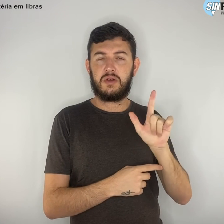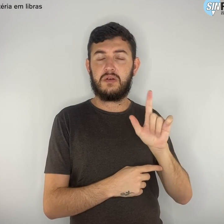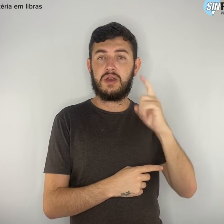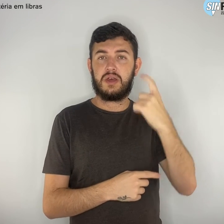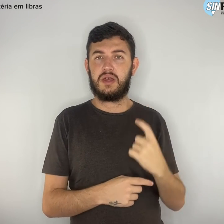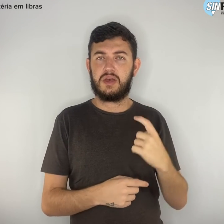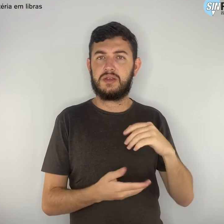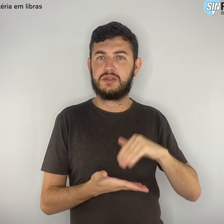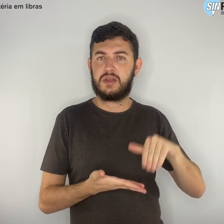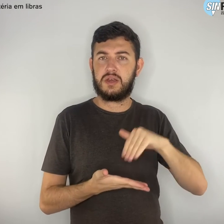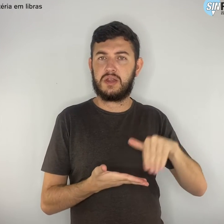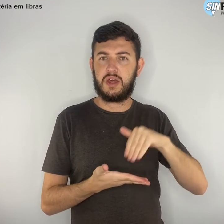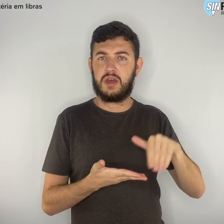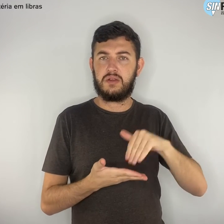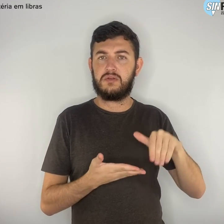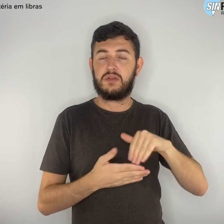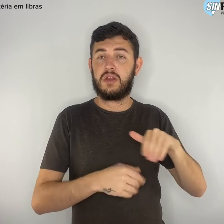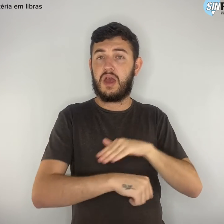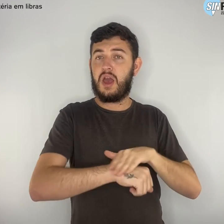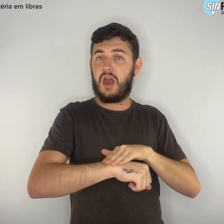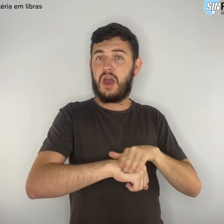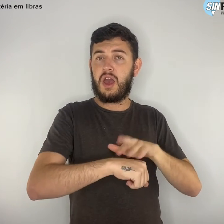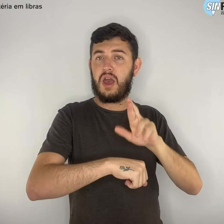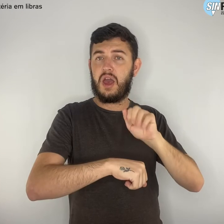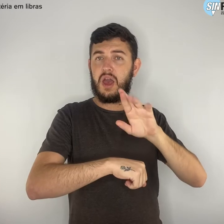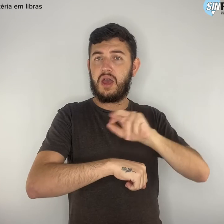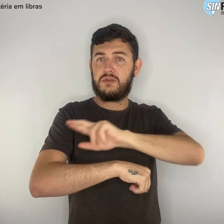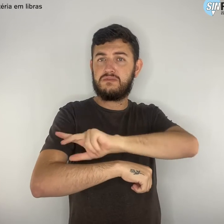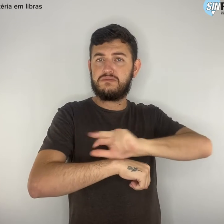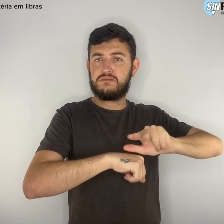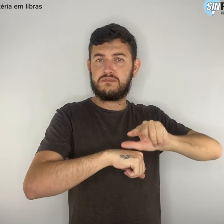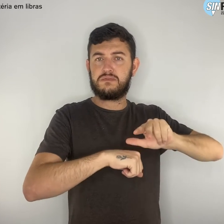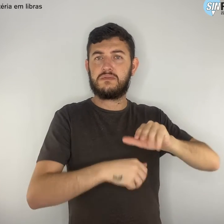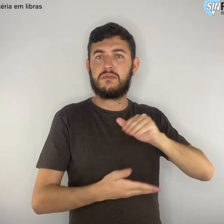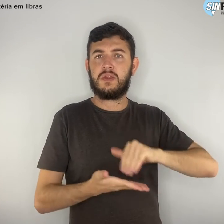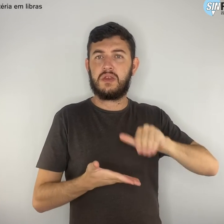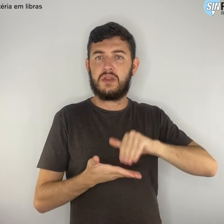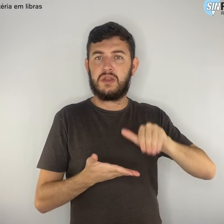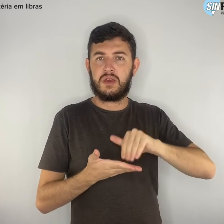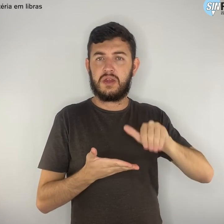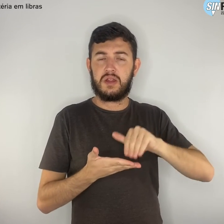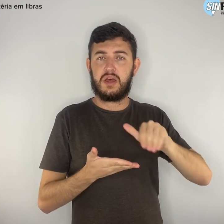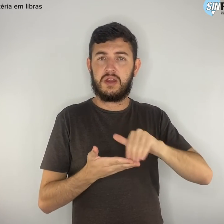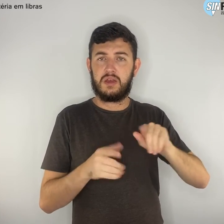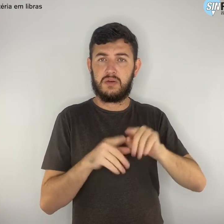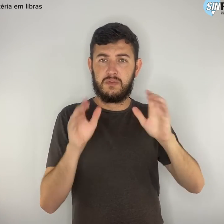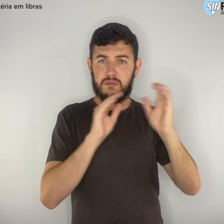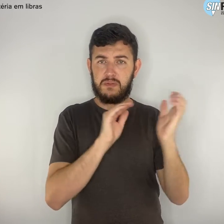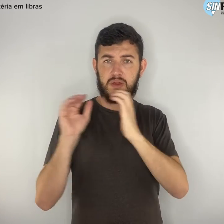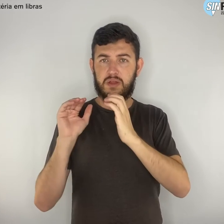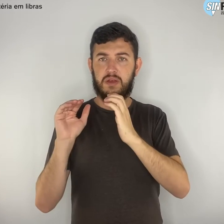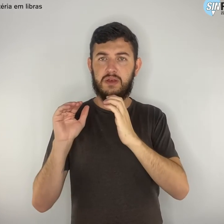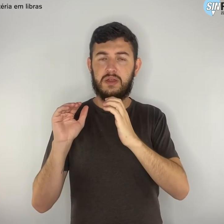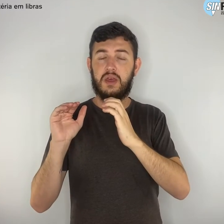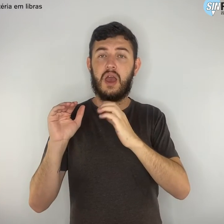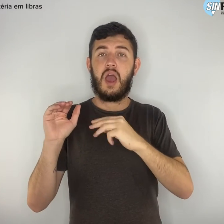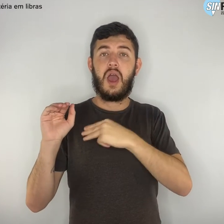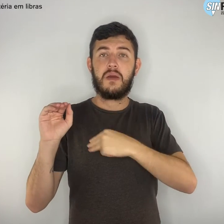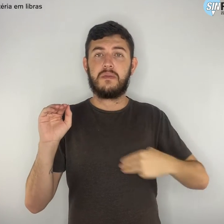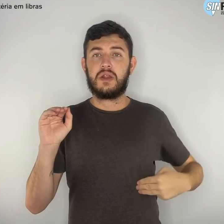Igualdade Racial, secretaria subordinada à então ministra da Mulher, da Família e dos